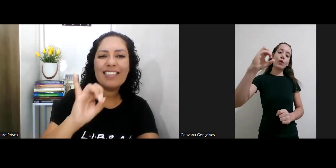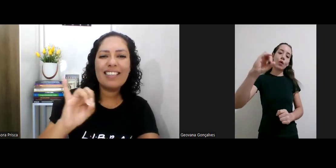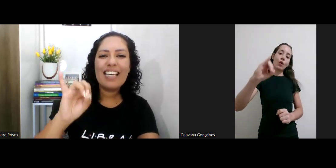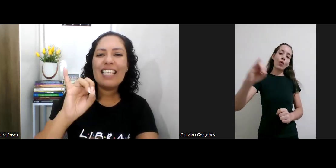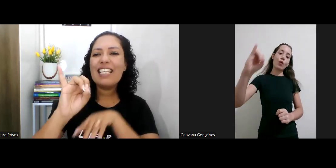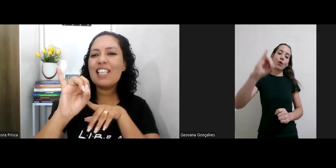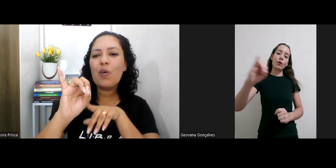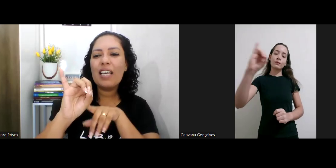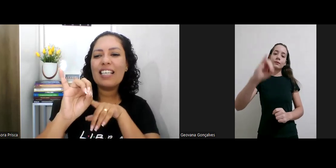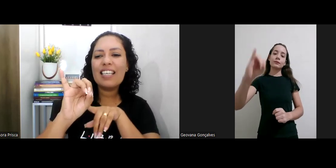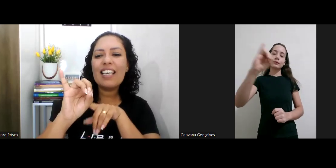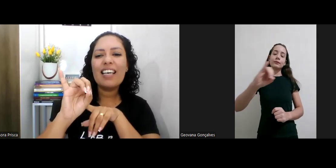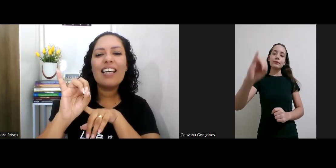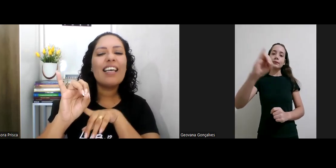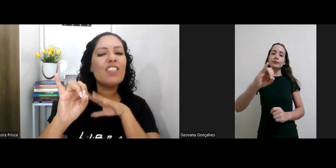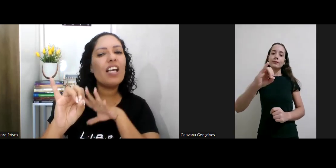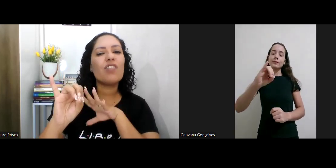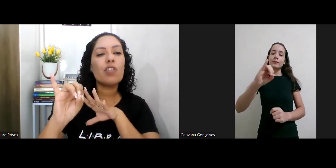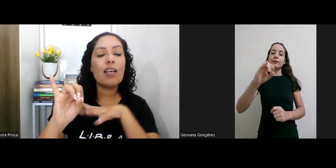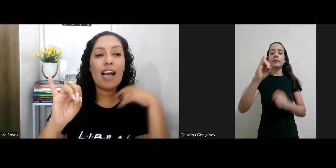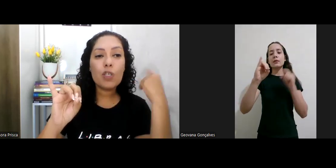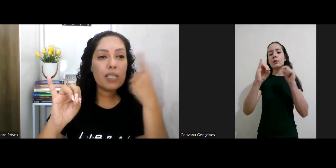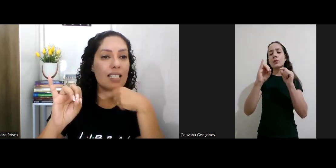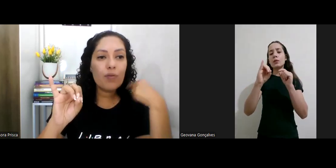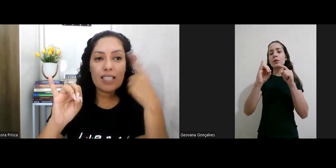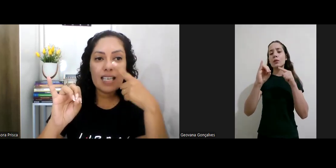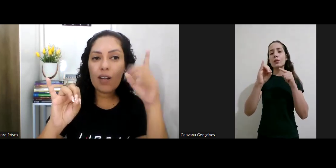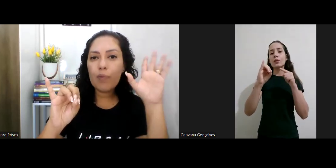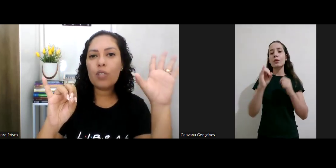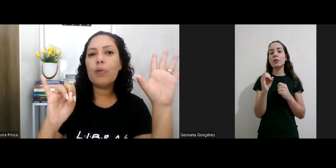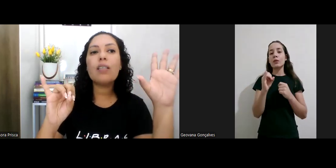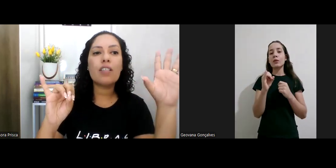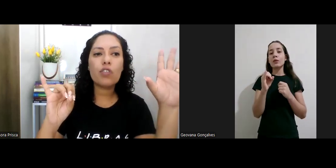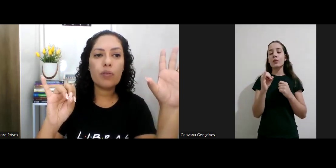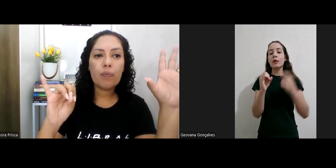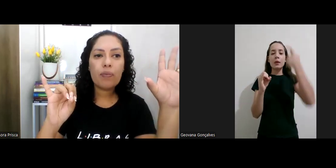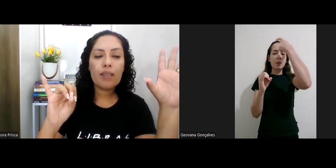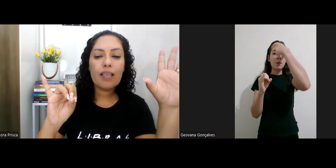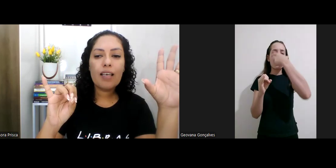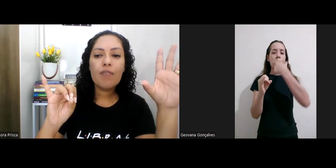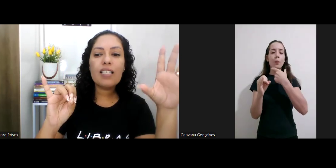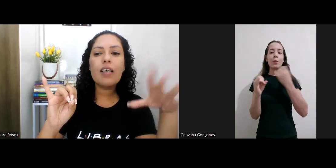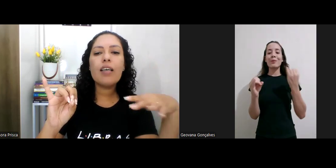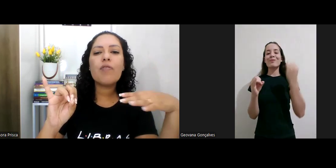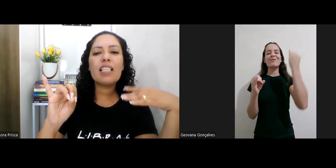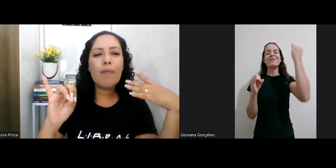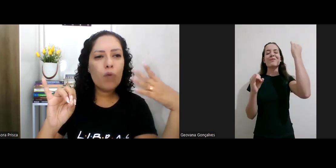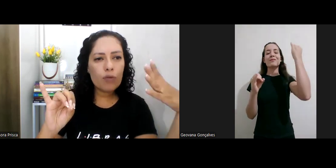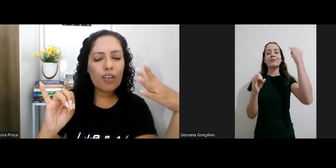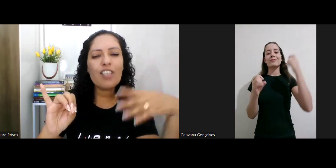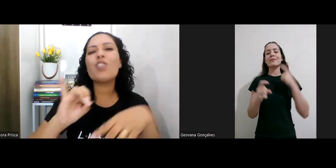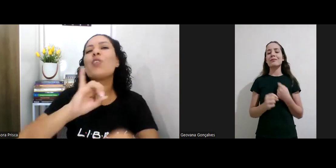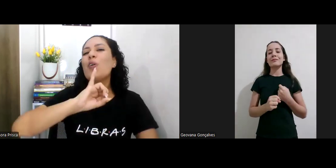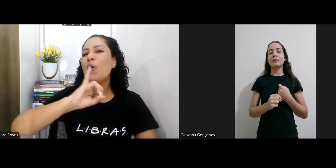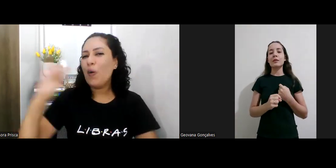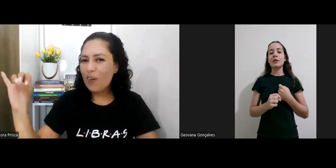Oi. E esse oi aqui, gente, a expressão facial ela é muito importante. Você está